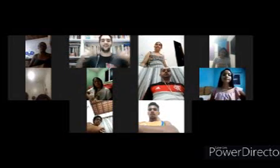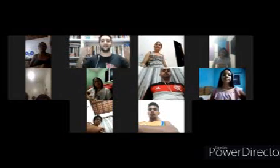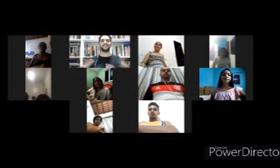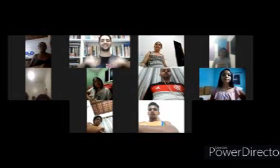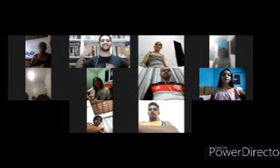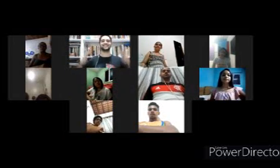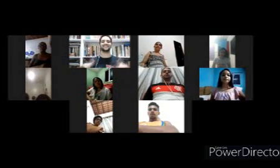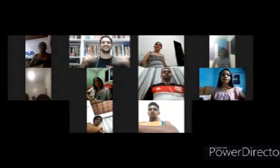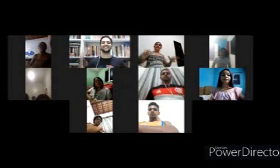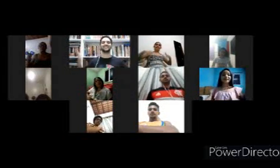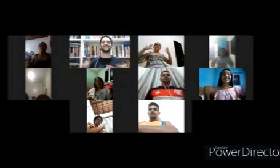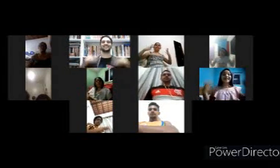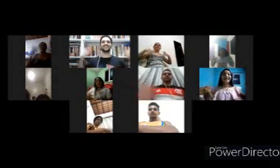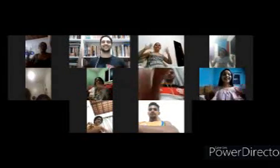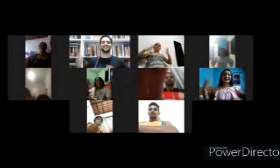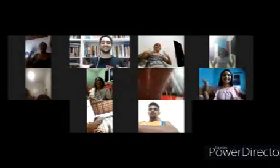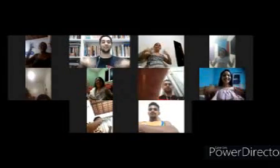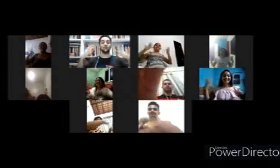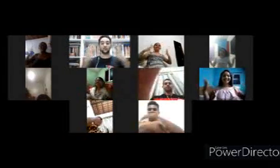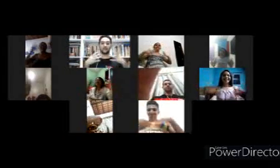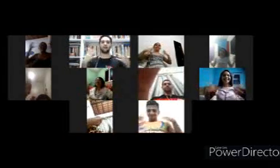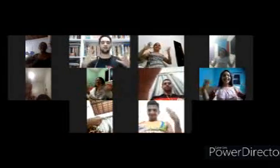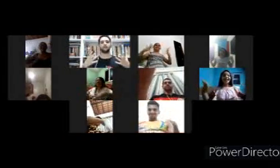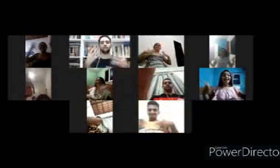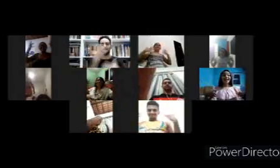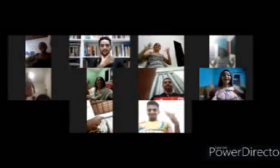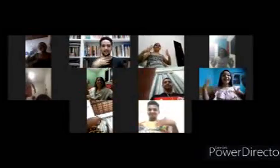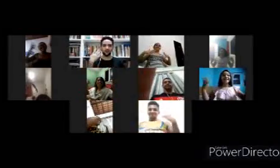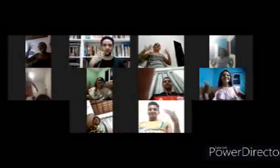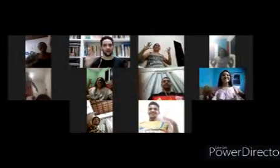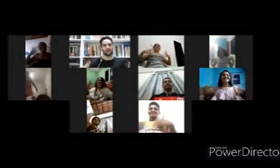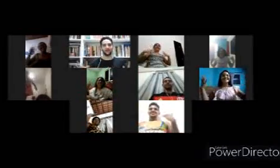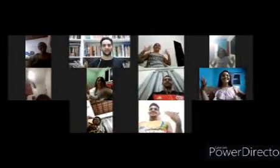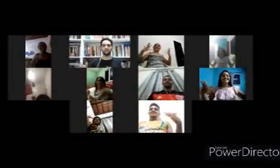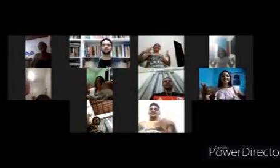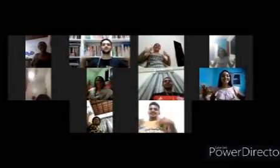Alegria. Então, ó, eu tenho que estar com a minha feição alegre.